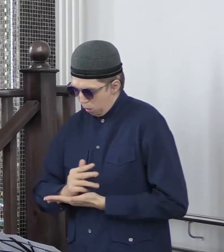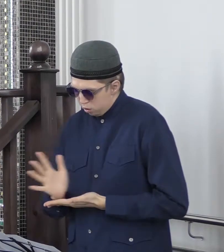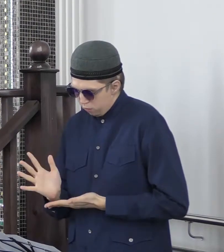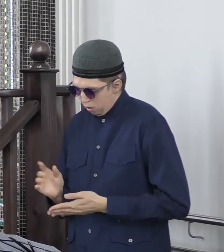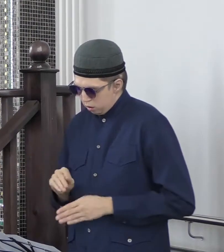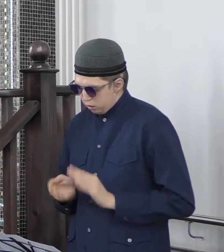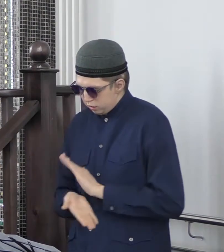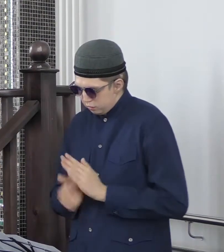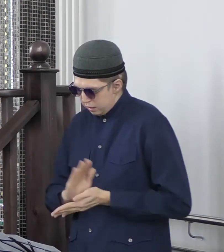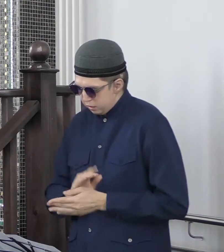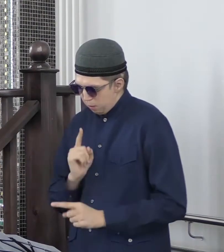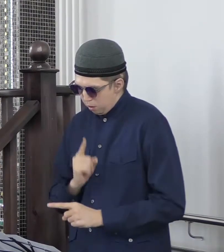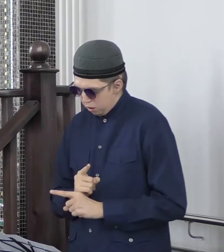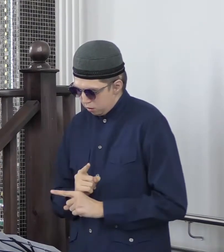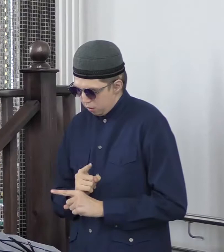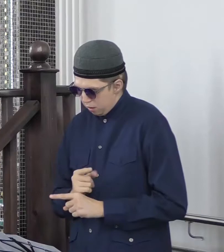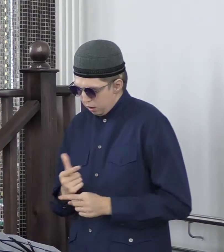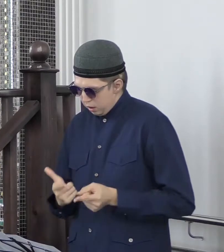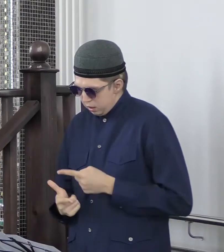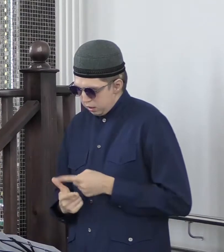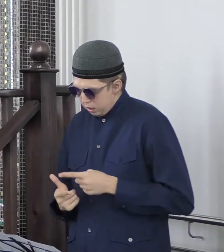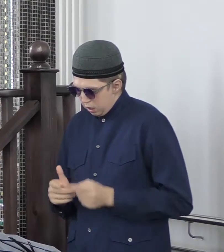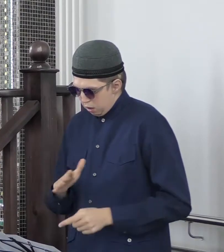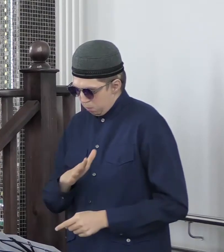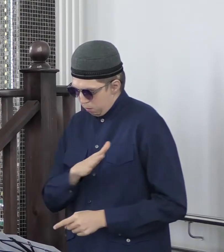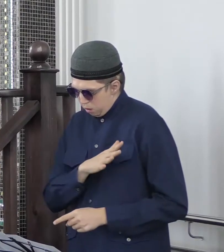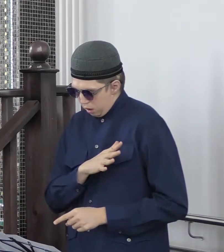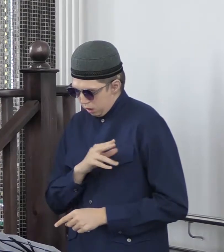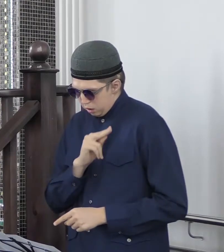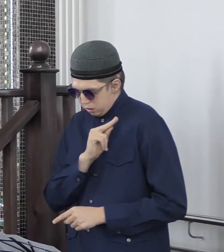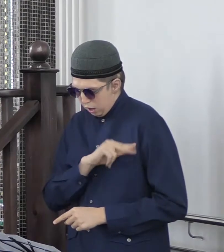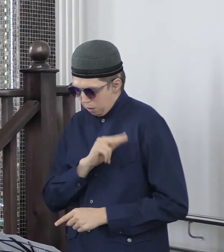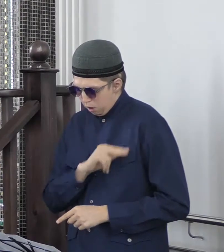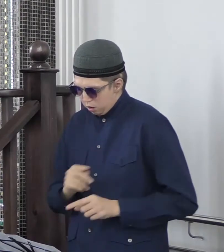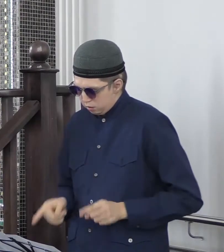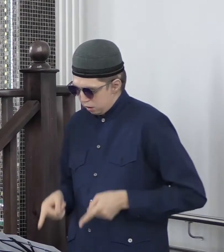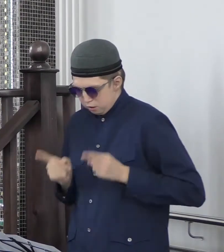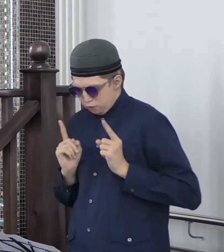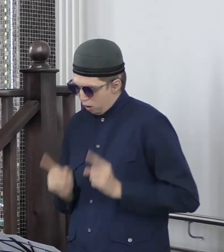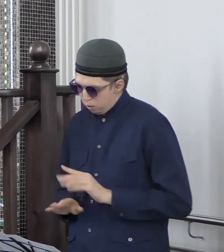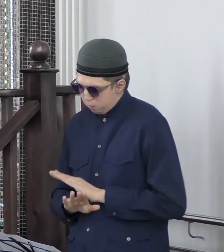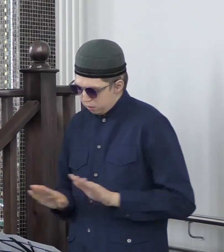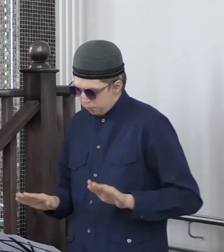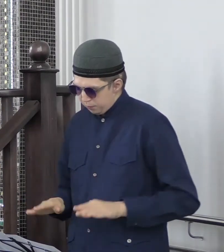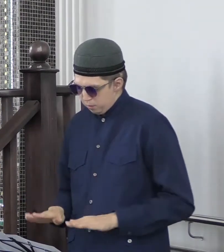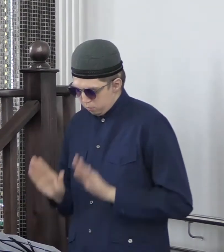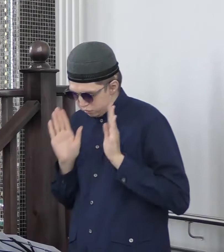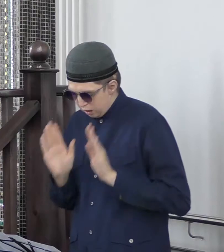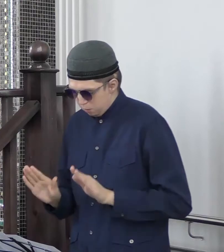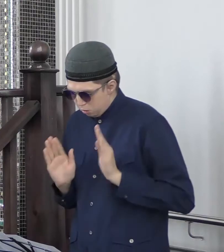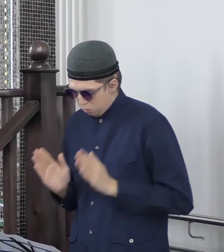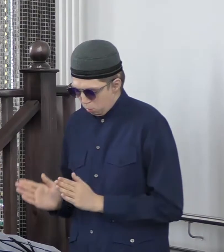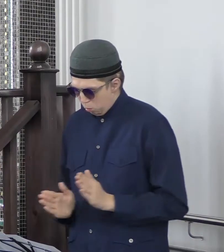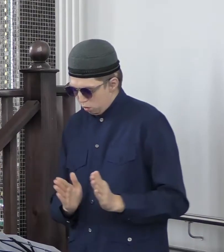Ізгілікке шақырушы. Біз бүгін ізгілікке шақырымдан құрқамыз. Қатты өзіміздің ұлғыр түмешке баламызға да